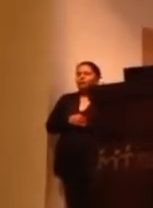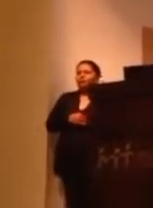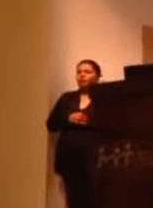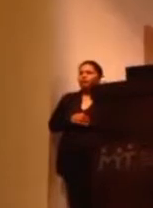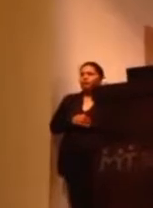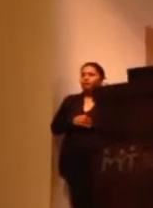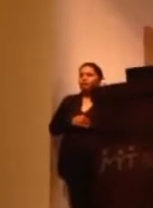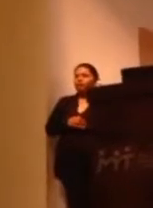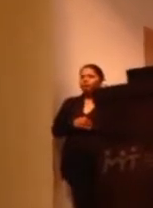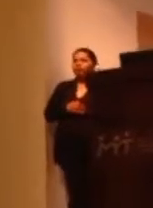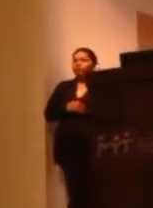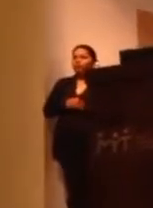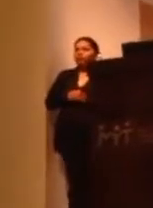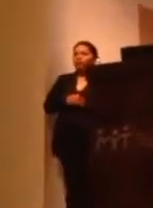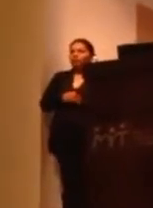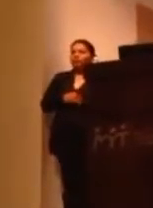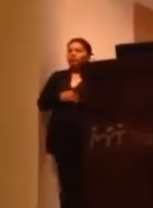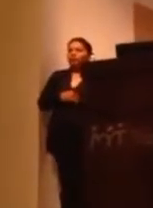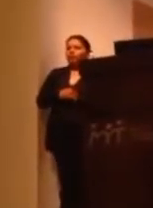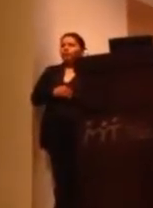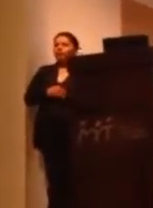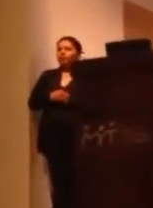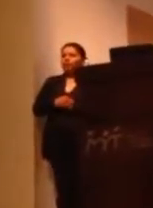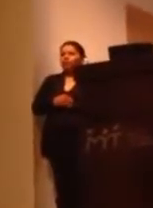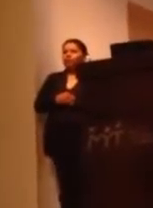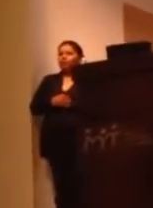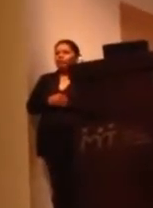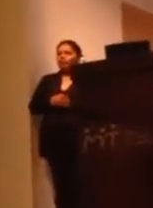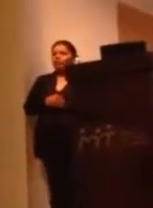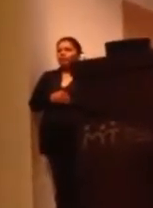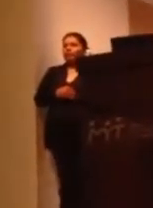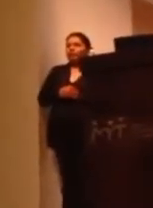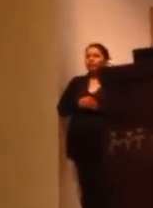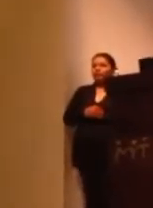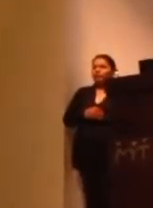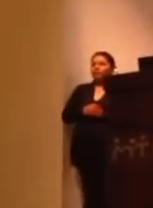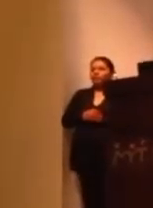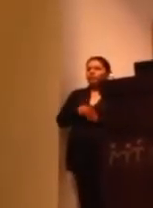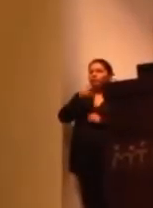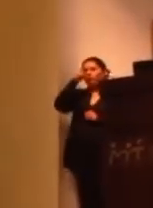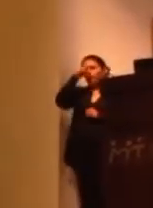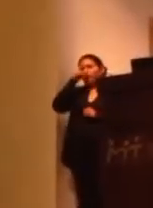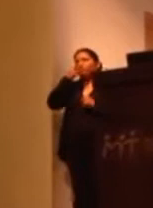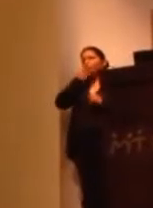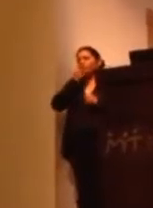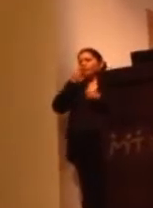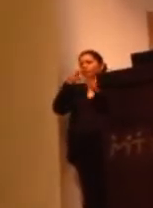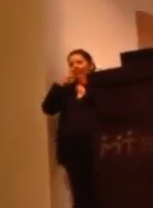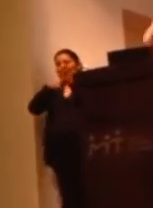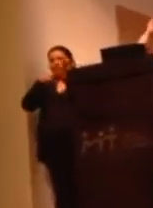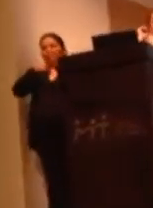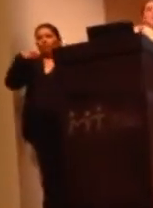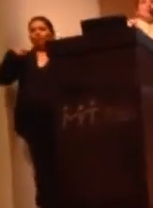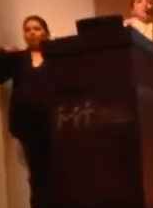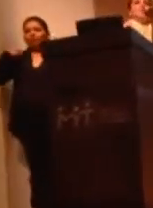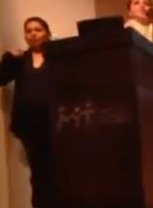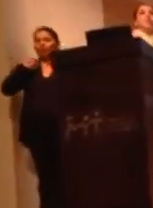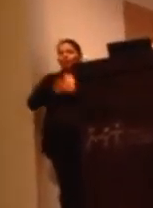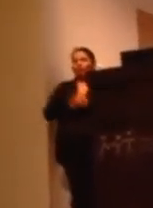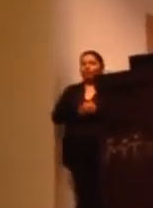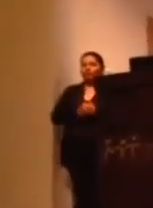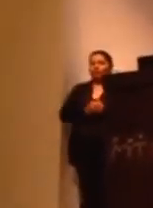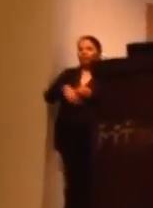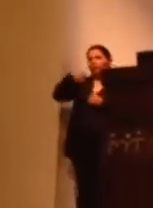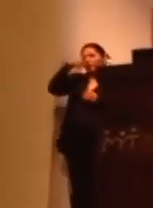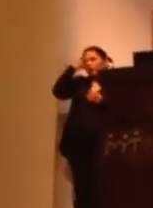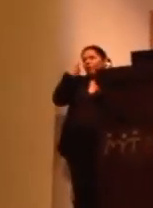¿Quién dice qué es el coeficiente intelectual? Es una calificación que se le otorga a la persona a partir del